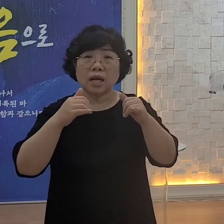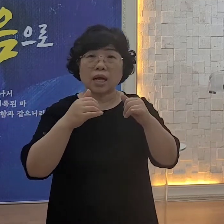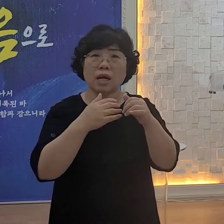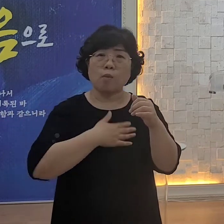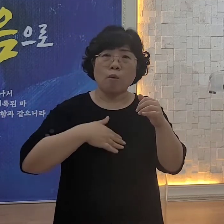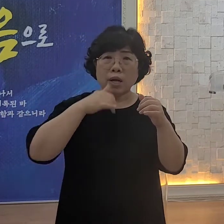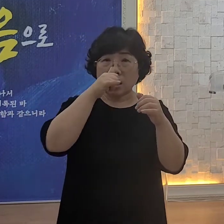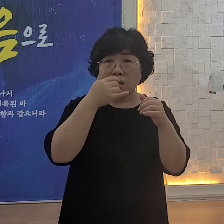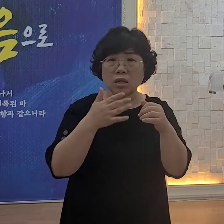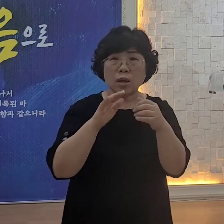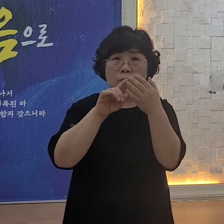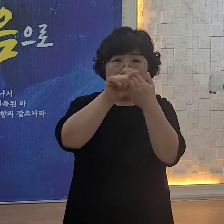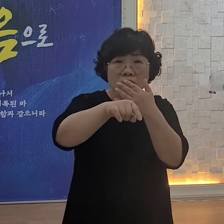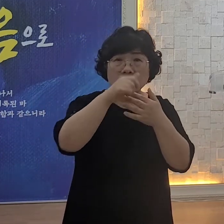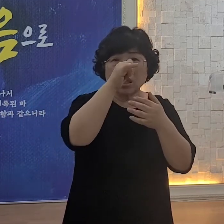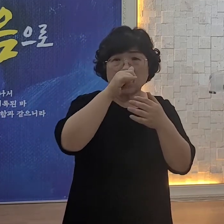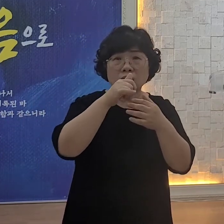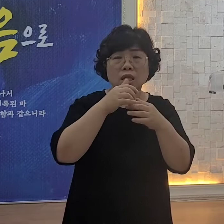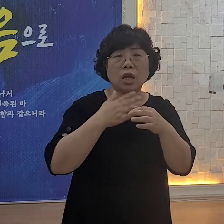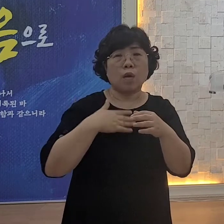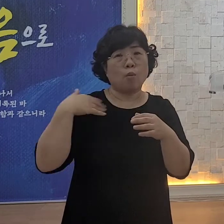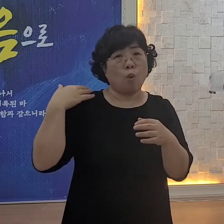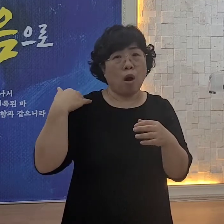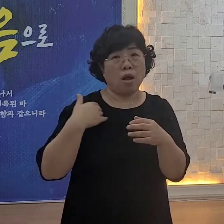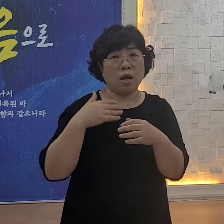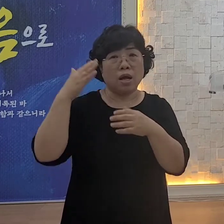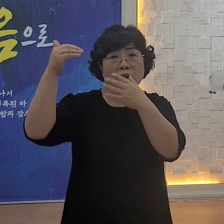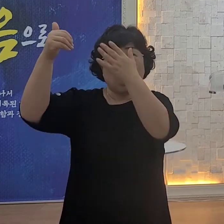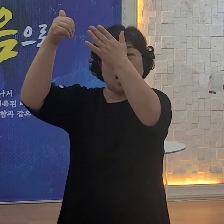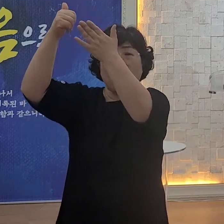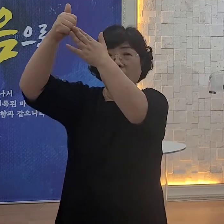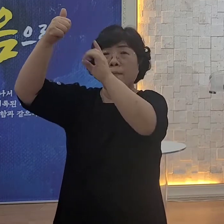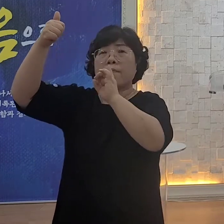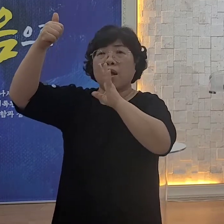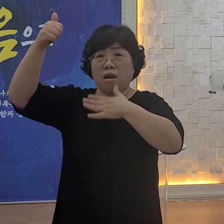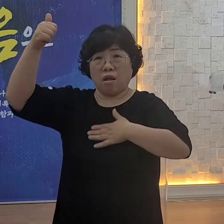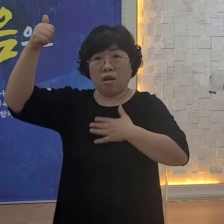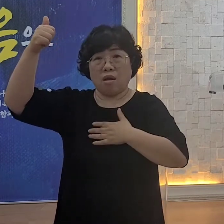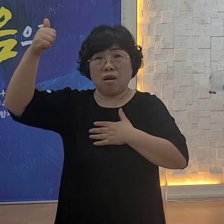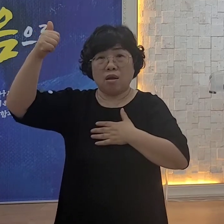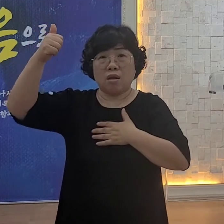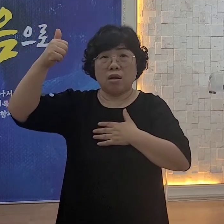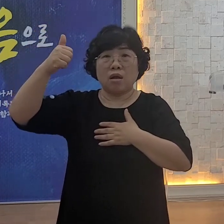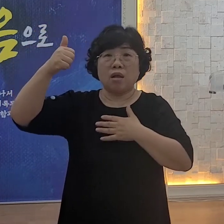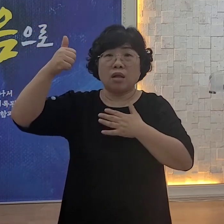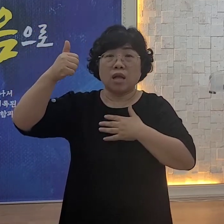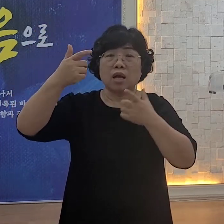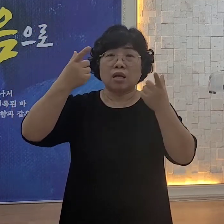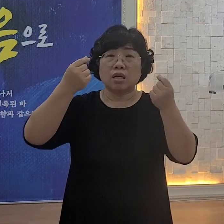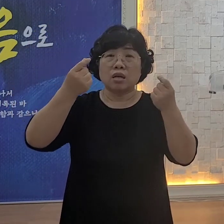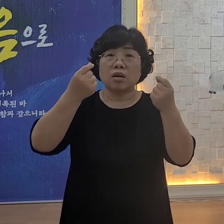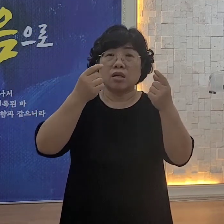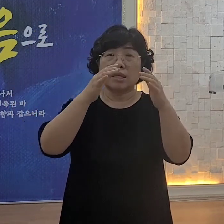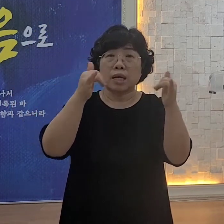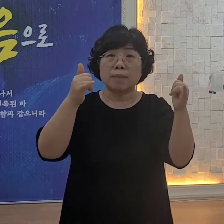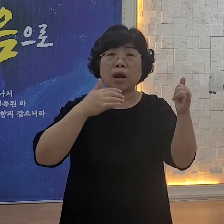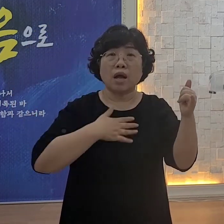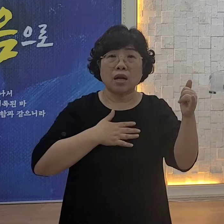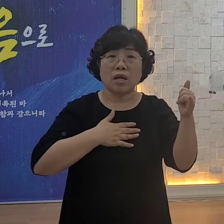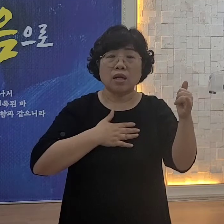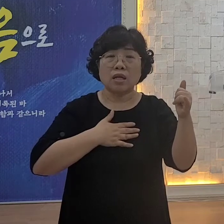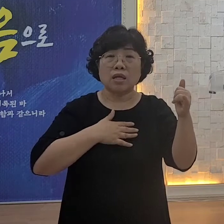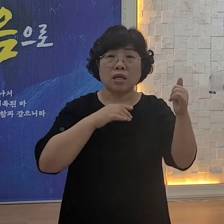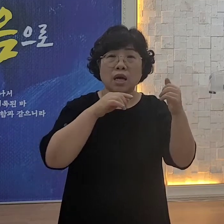안에 있었는지 몸 밖에 있었는지 나는 모르거니와 하나님은 아시느니라. 내가 이런